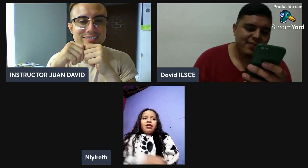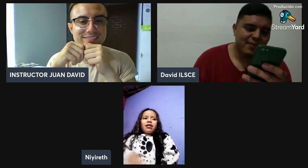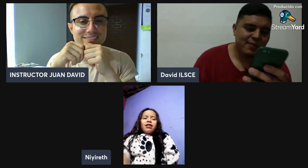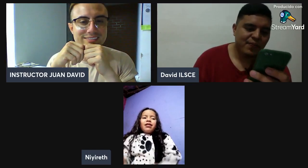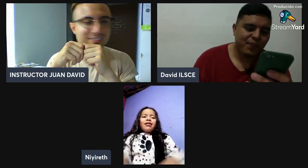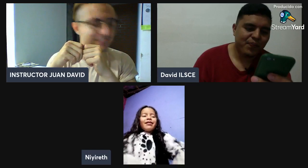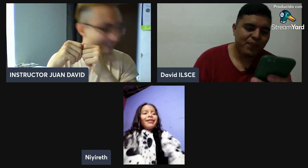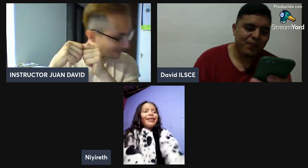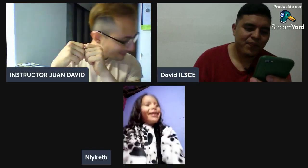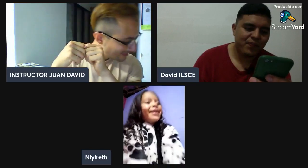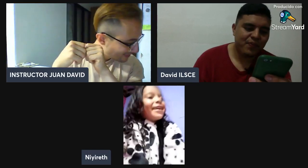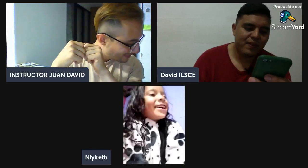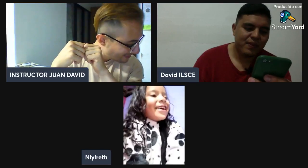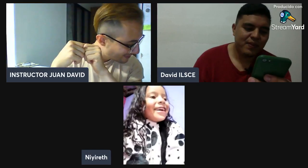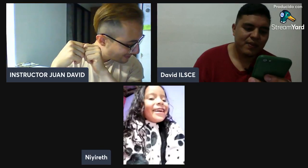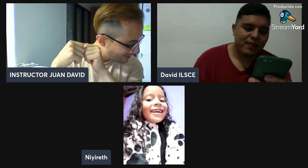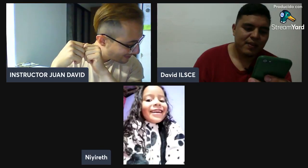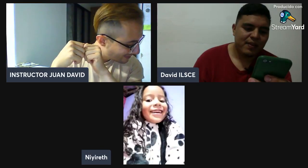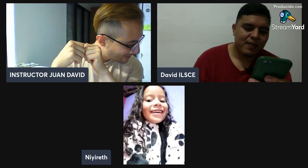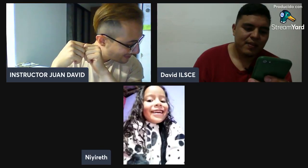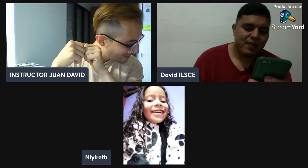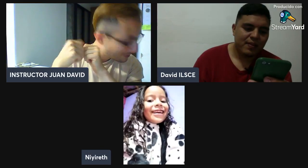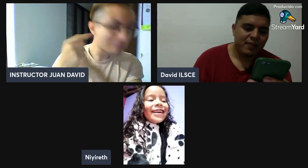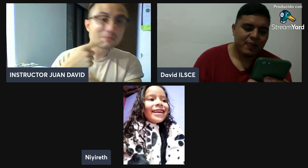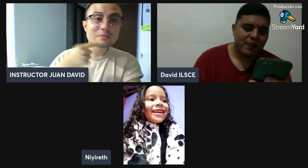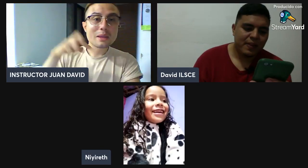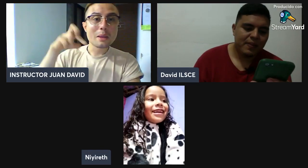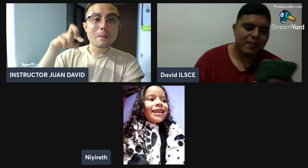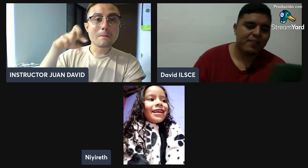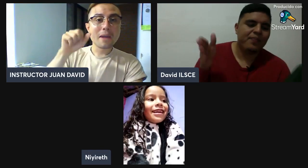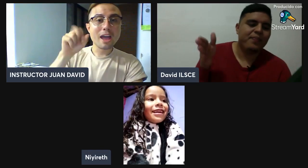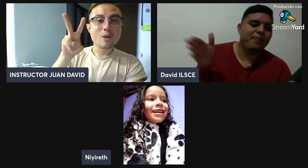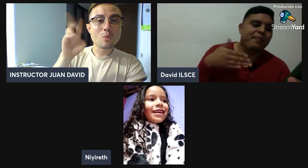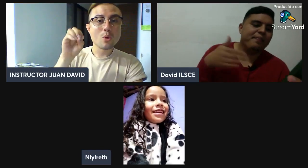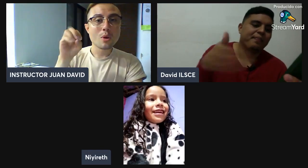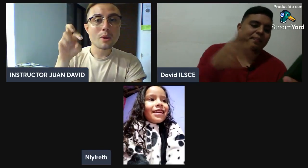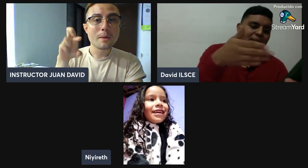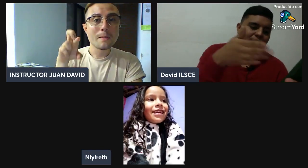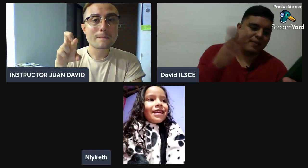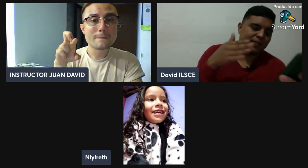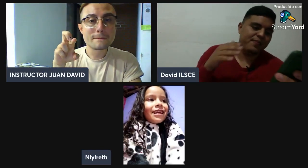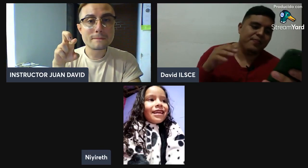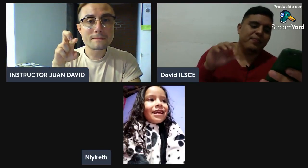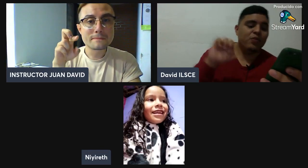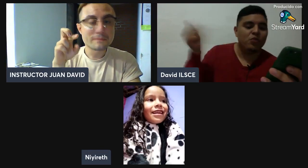Pavo, no. Porque eso ahí no me puse atención. Aquí. Te acompaño.